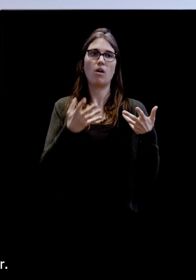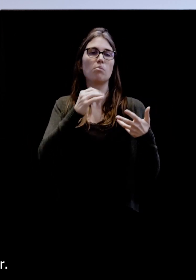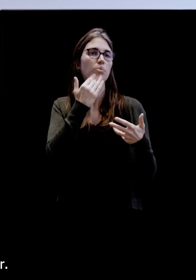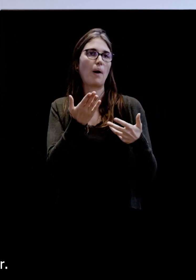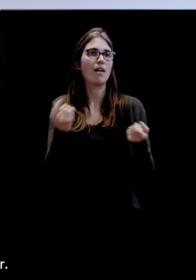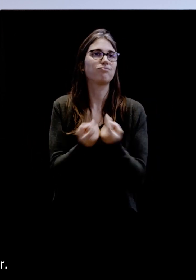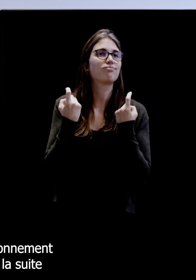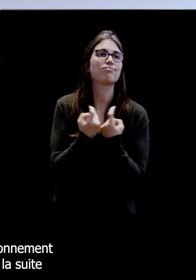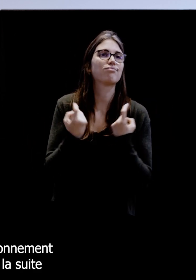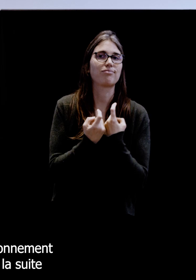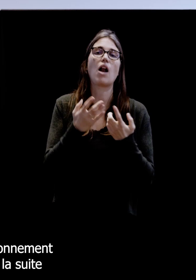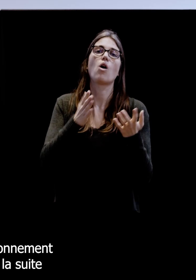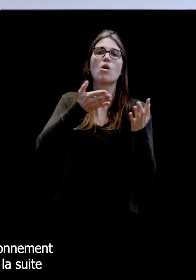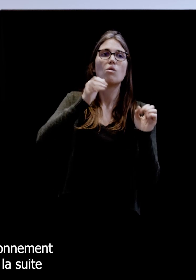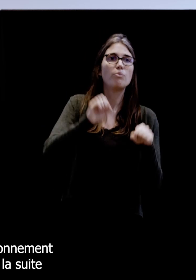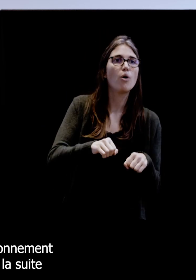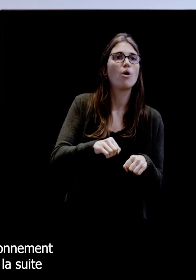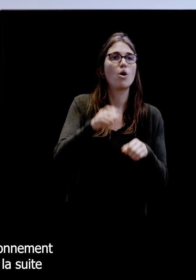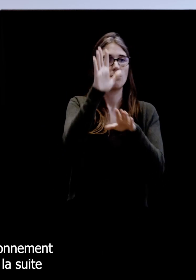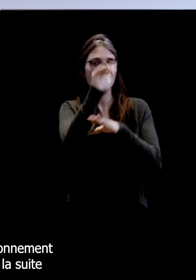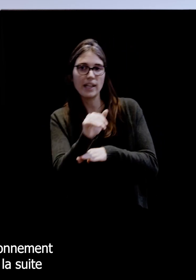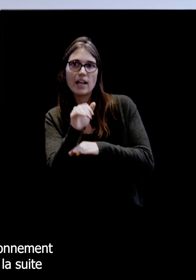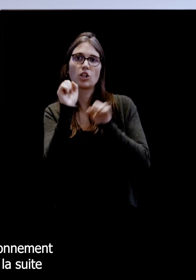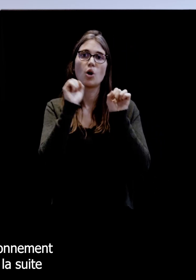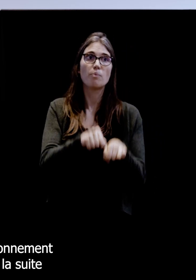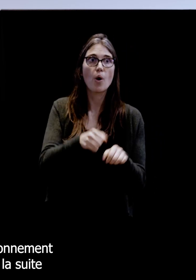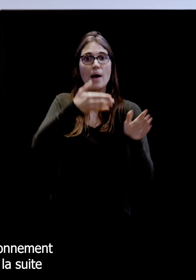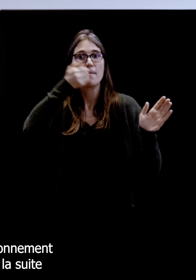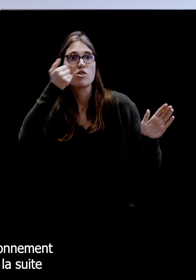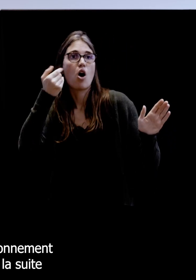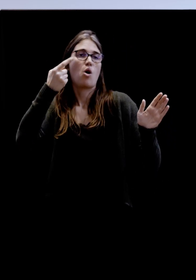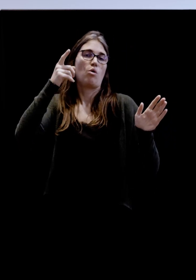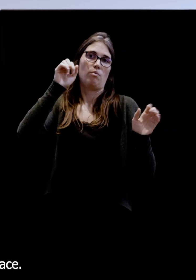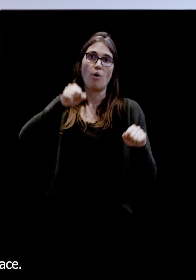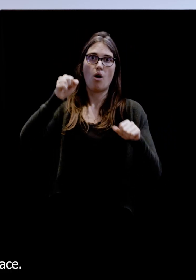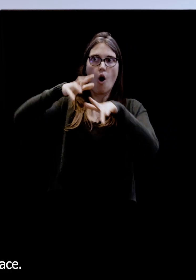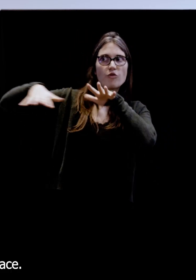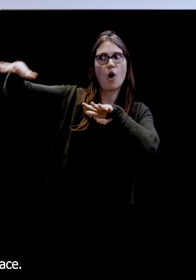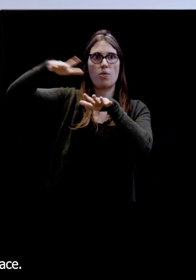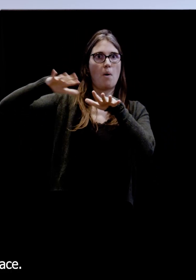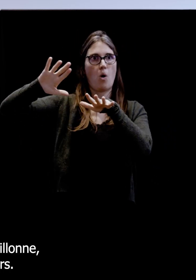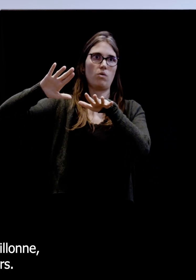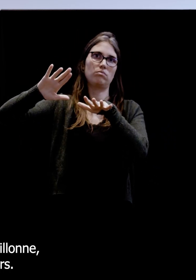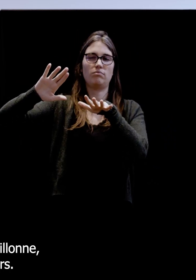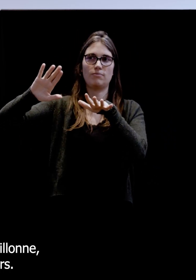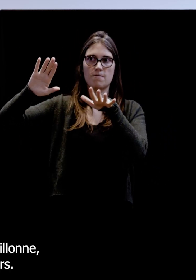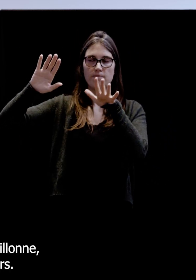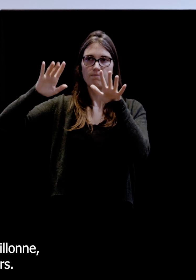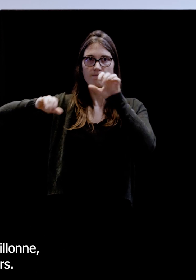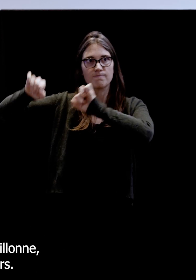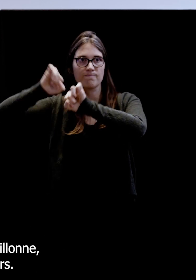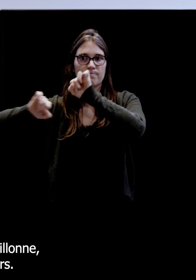peut améliorer, on peut faire que l'environnement est favorable pour que la suite se mette bien en place. Mais un enfant